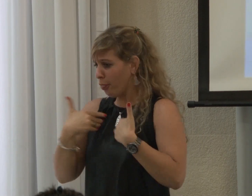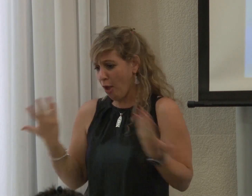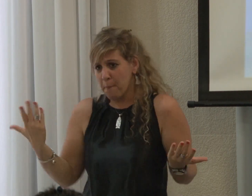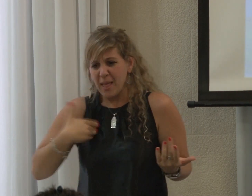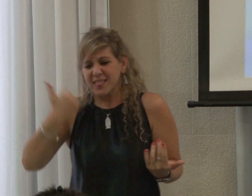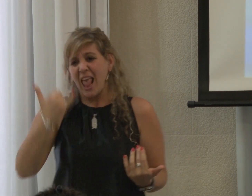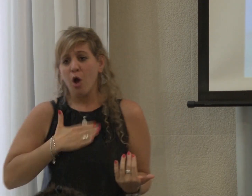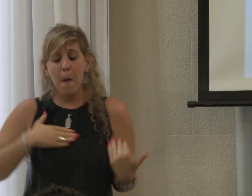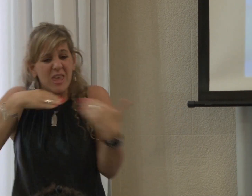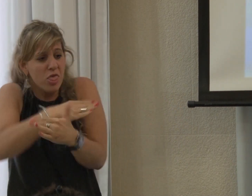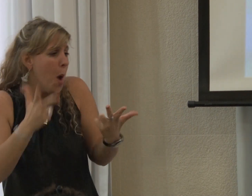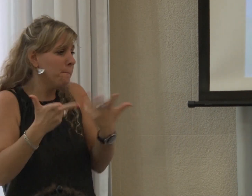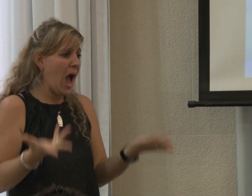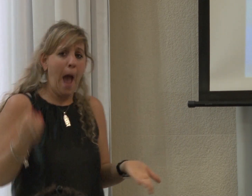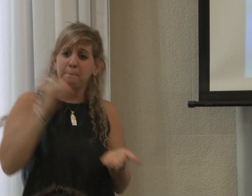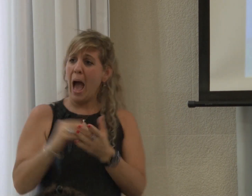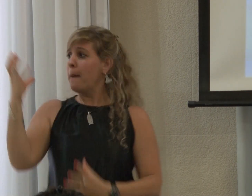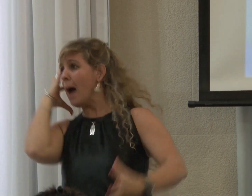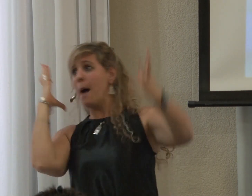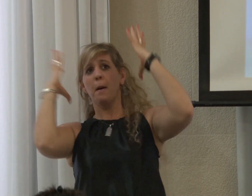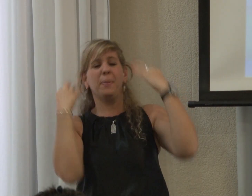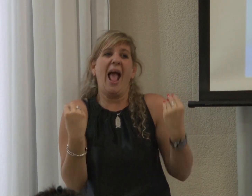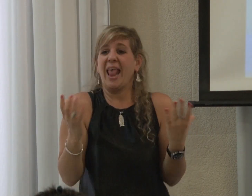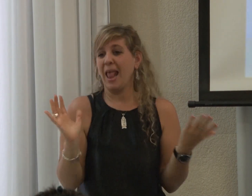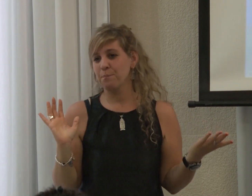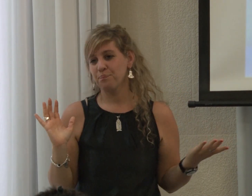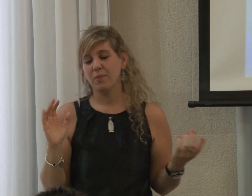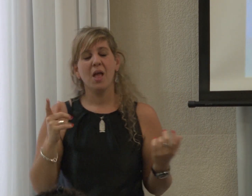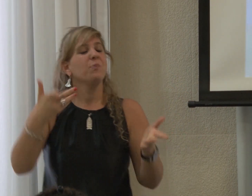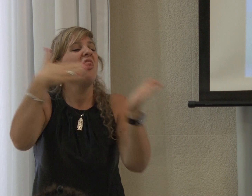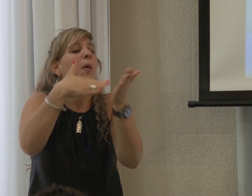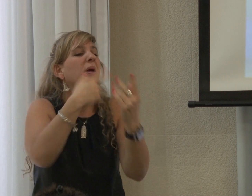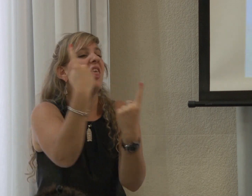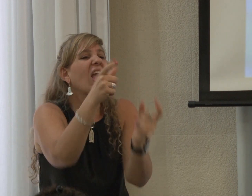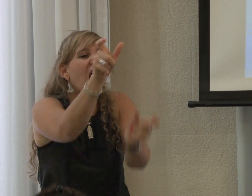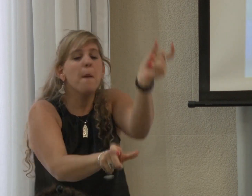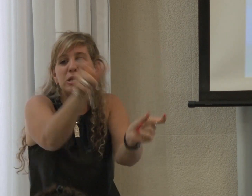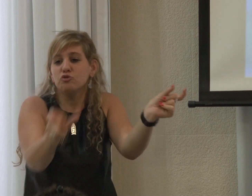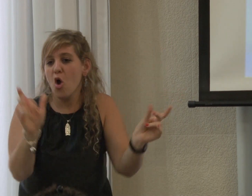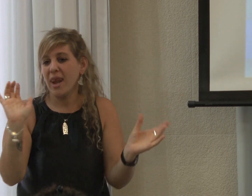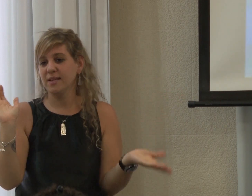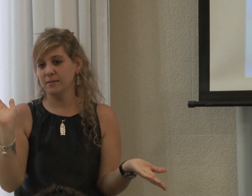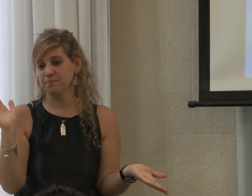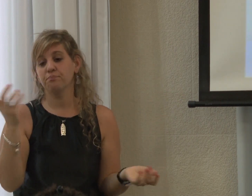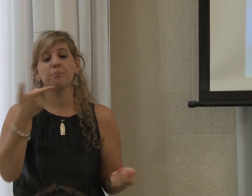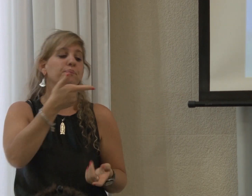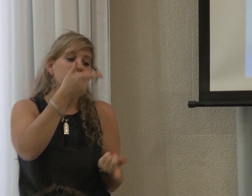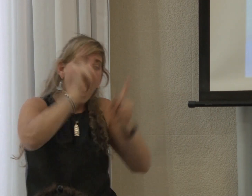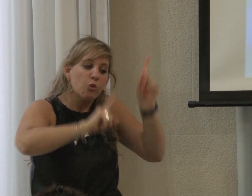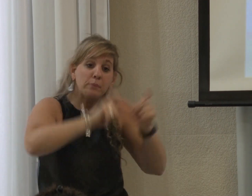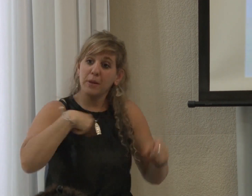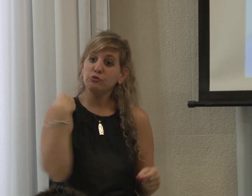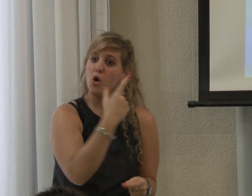las escuelas, los hombres por un lado, los varones por un lado, las mujeres por otro. Acá podemos ver la escuela Mañasco, Osvaldo